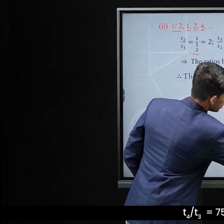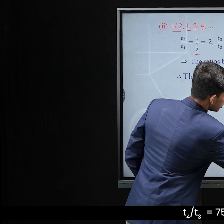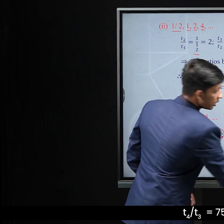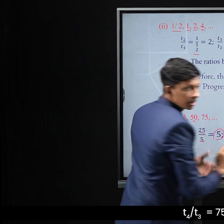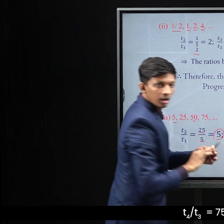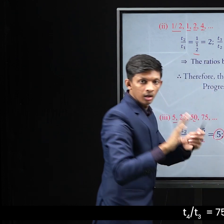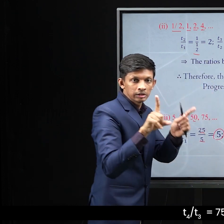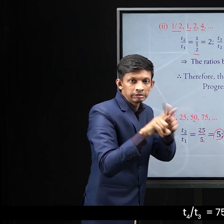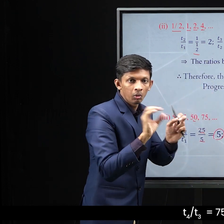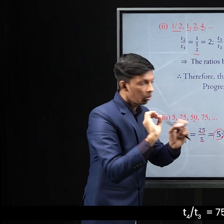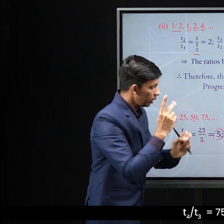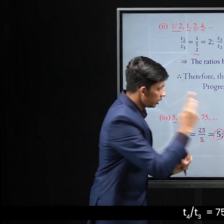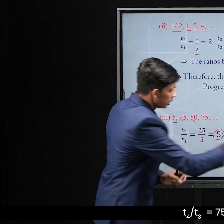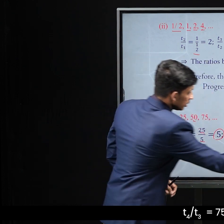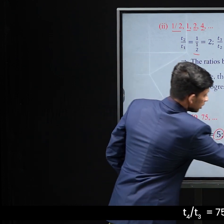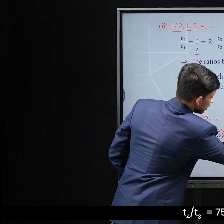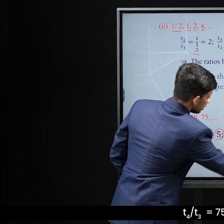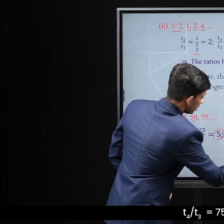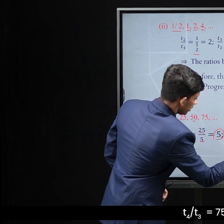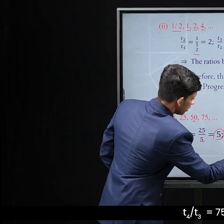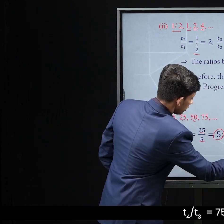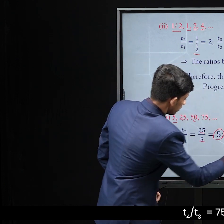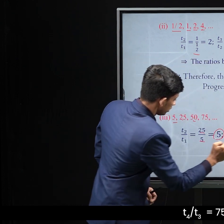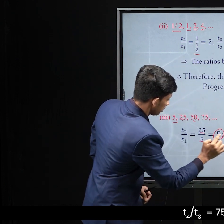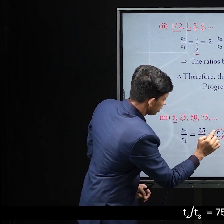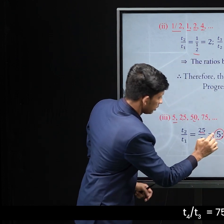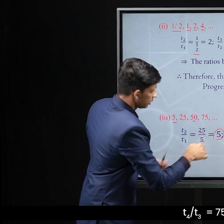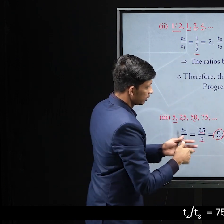T4 by T3 75 by 50